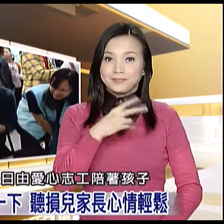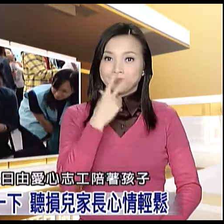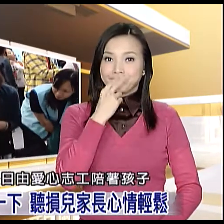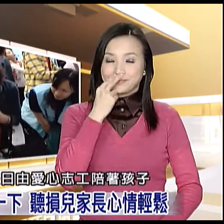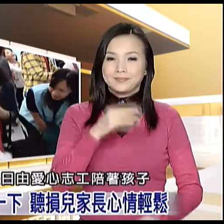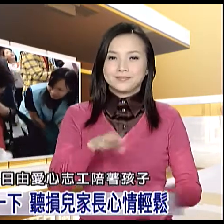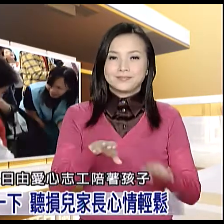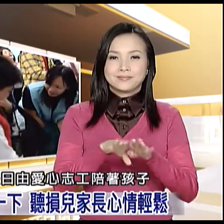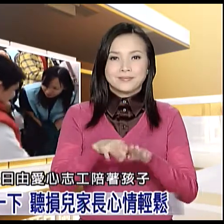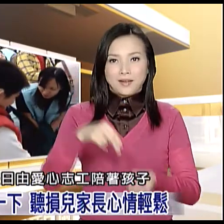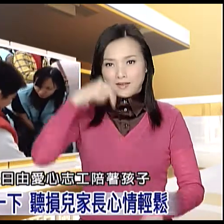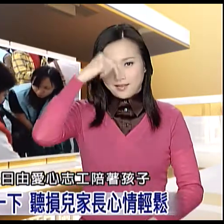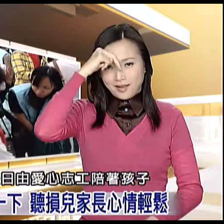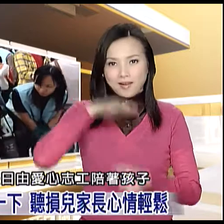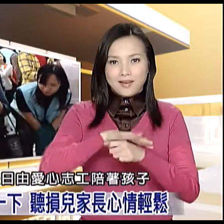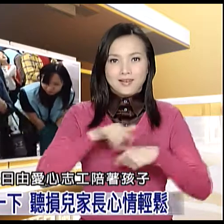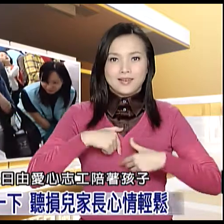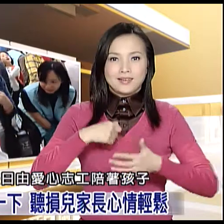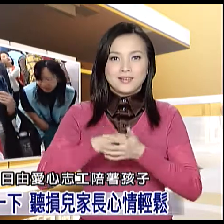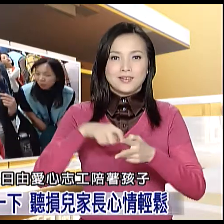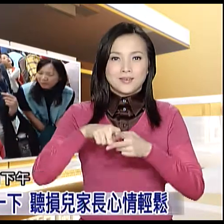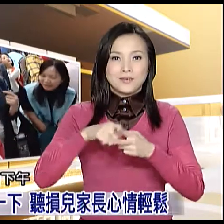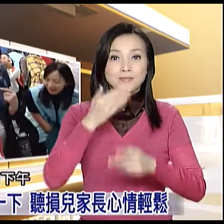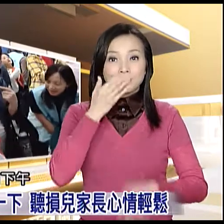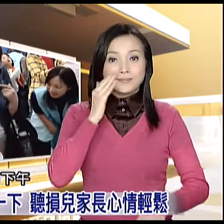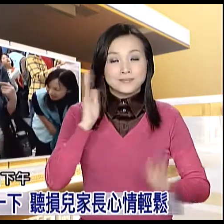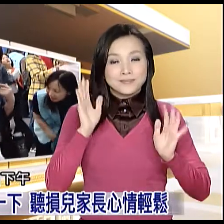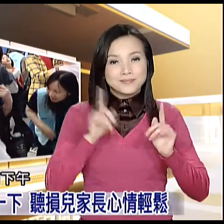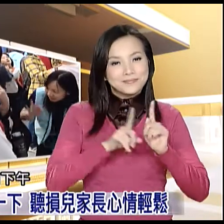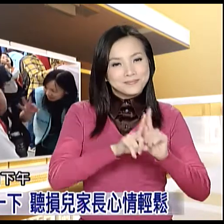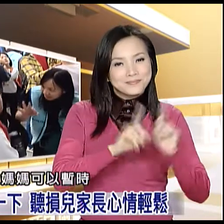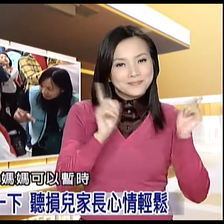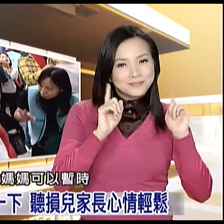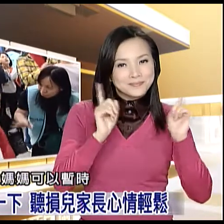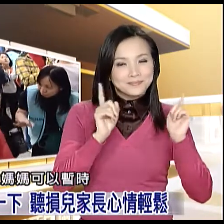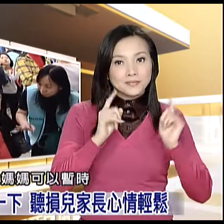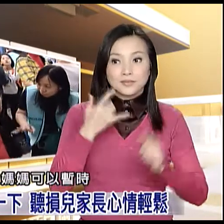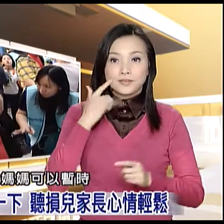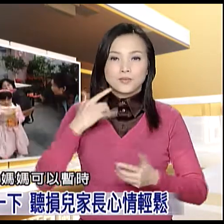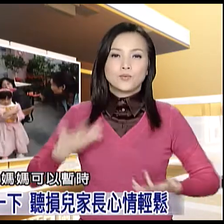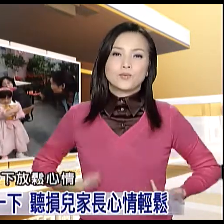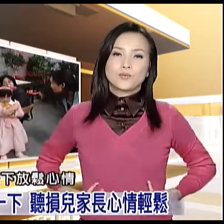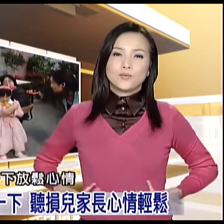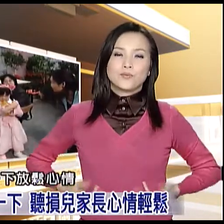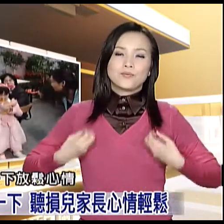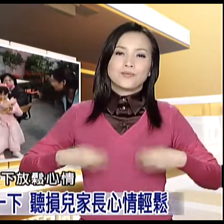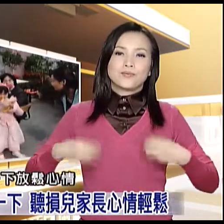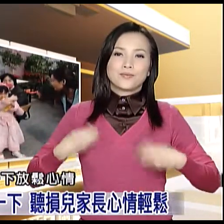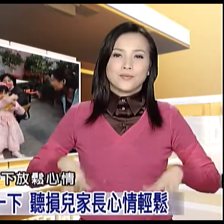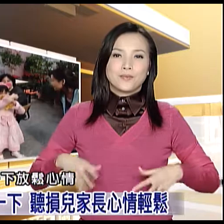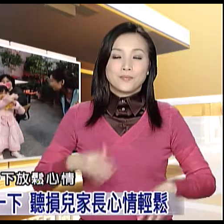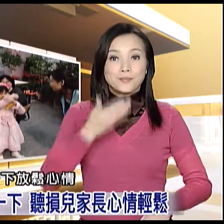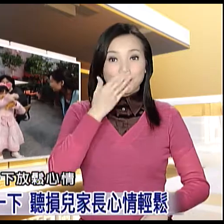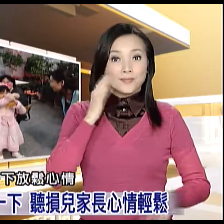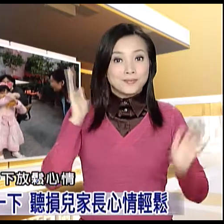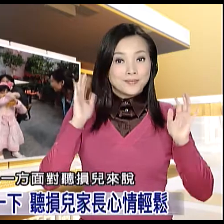日由爱心志工陪着孩子玩一个下午，让爸爸妈妈可以暂时休息一下，放松心情。而